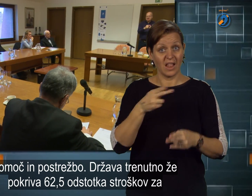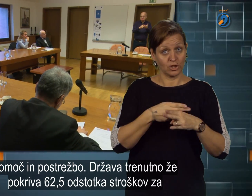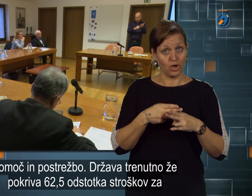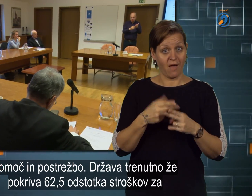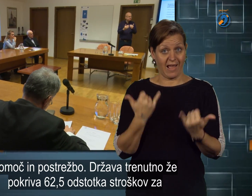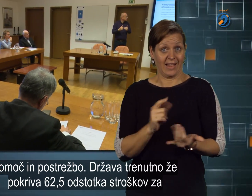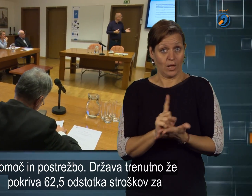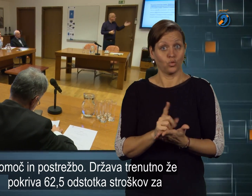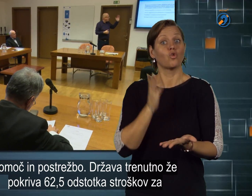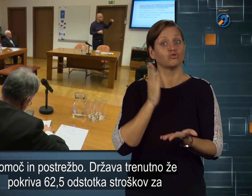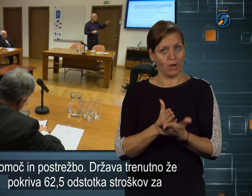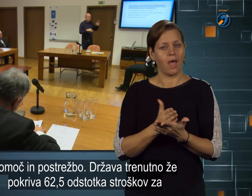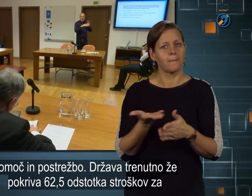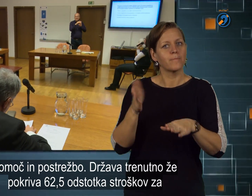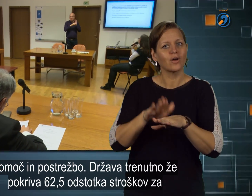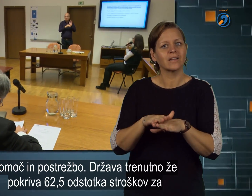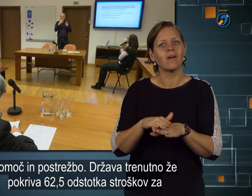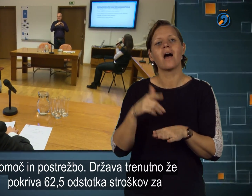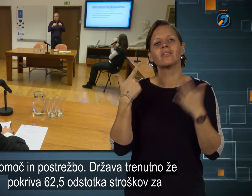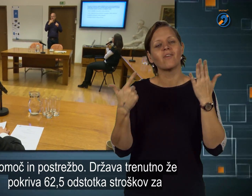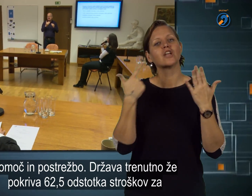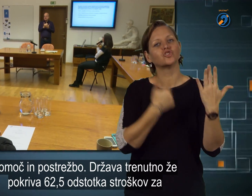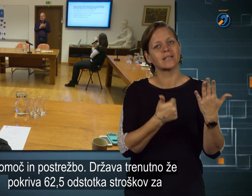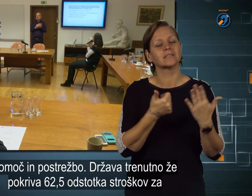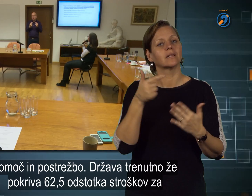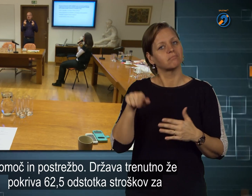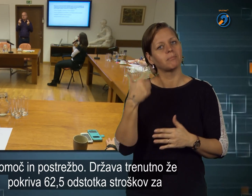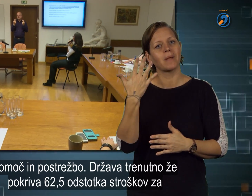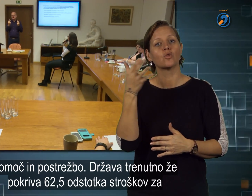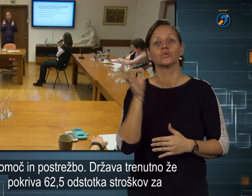za pomoč in postrežbo. Država trenutno že pokriva